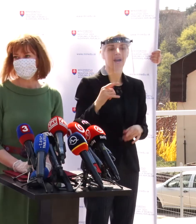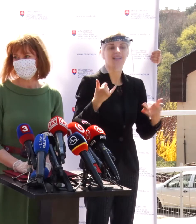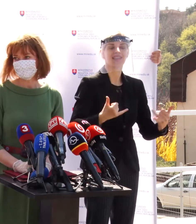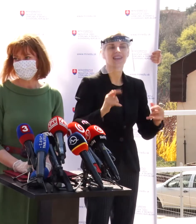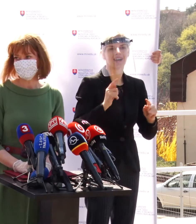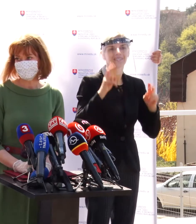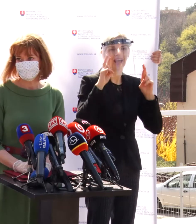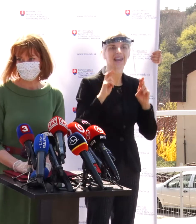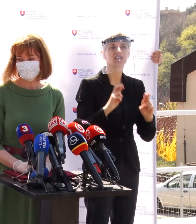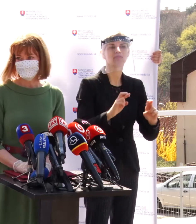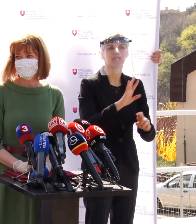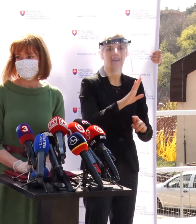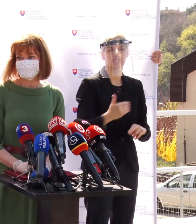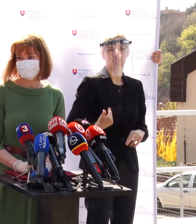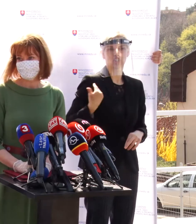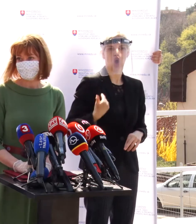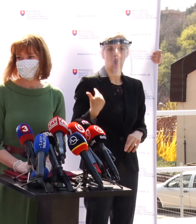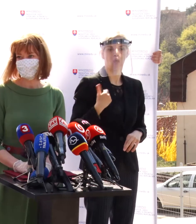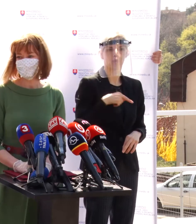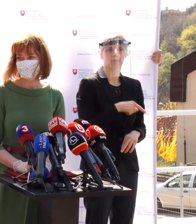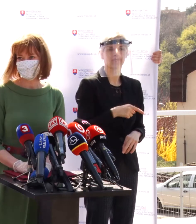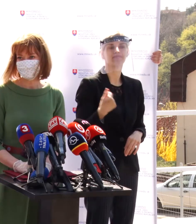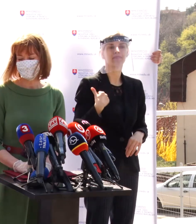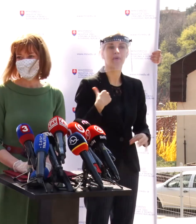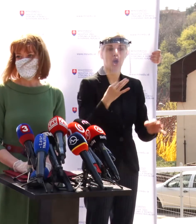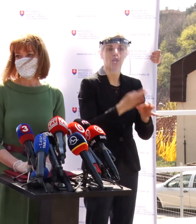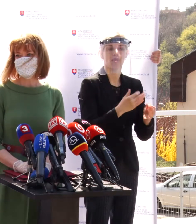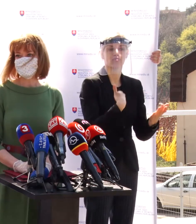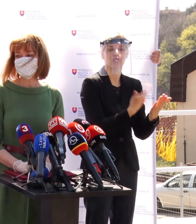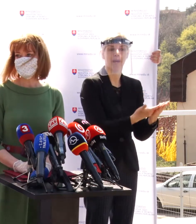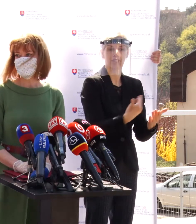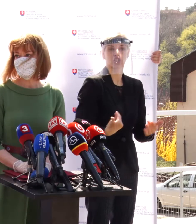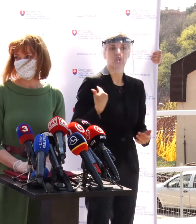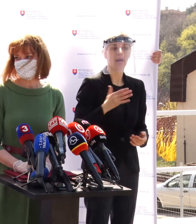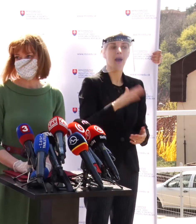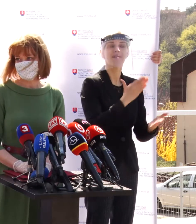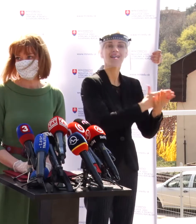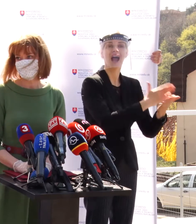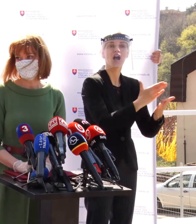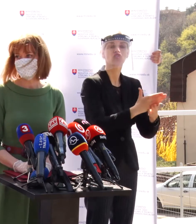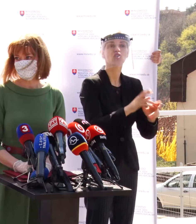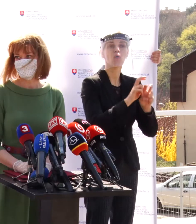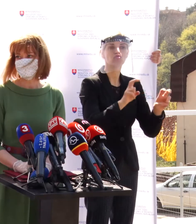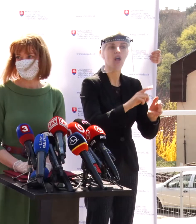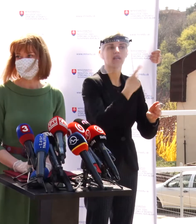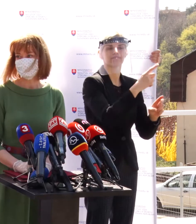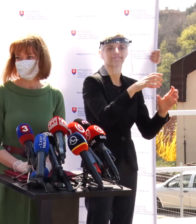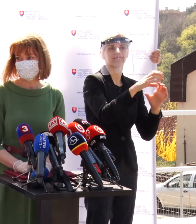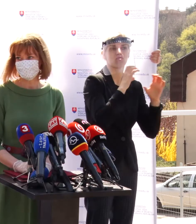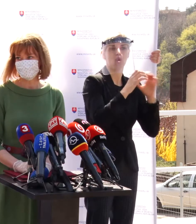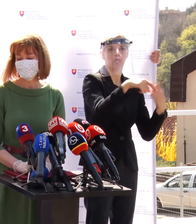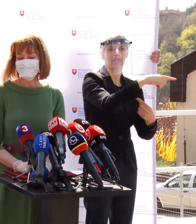treba rešpektovať aj autonómiu škôl. Čo zásadne odporúčame školám je, aby sa jednotliví učitelia zladili v tom, aký komunikačný